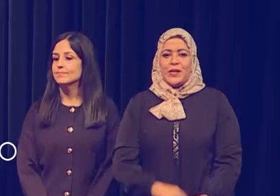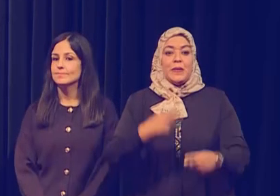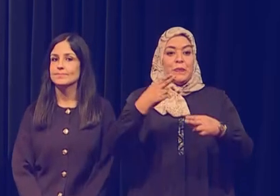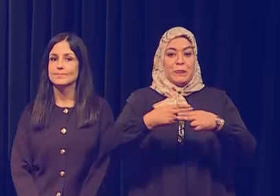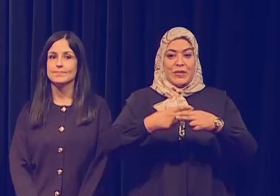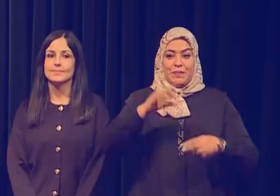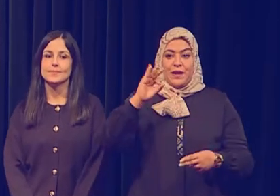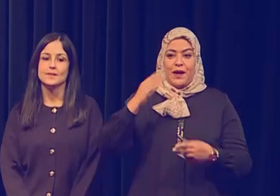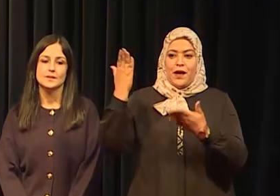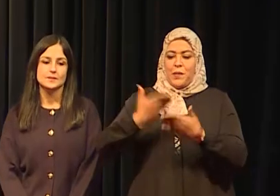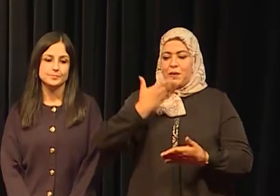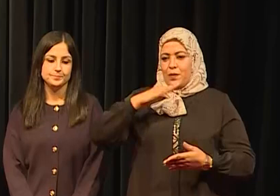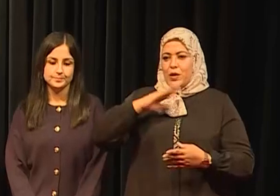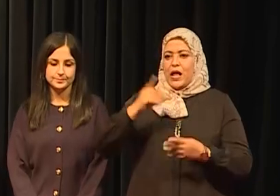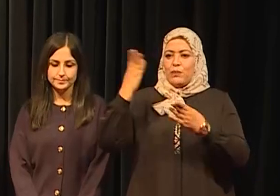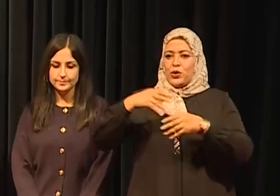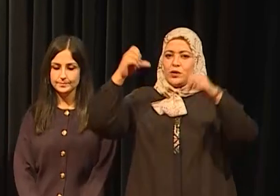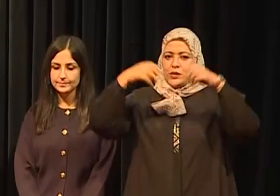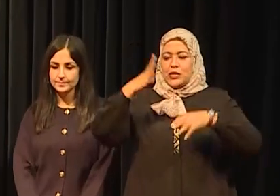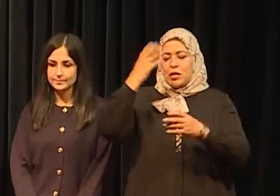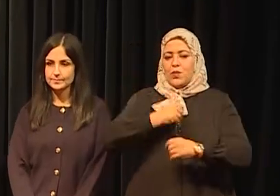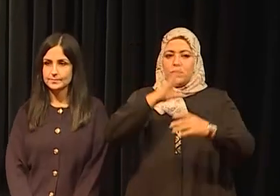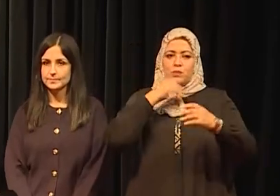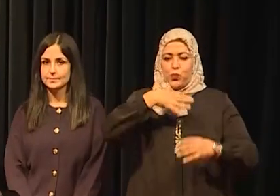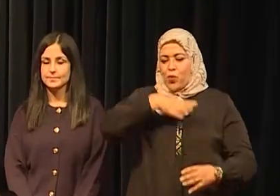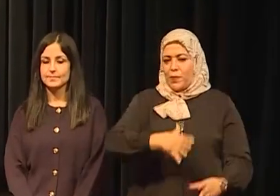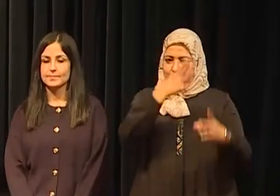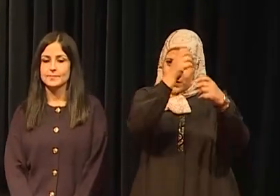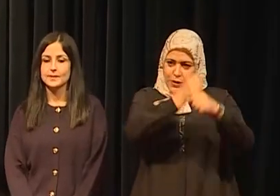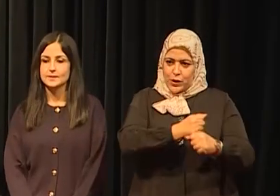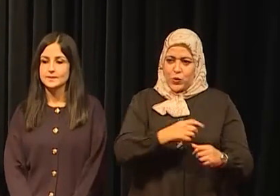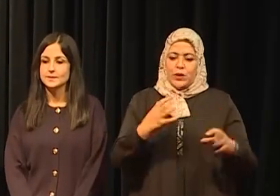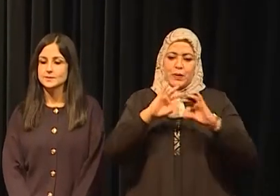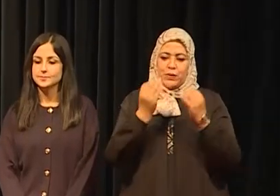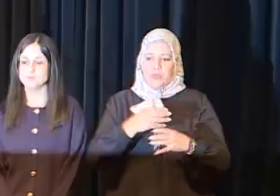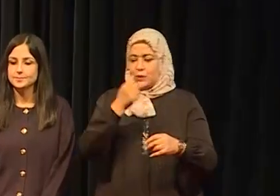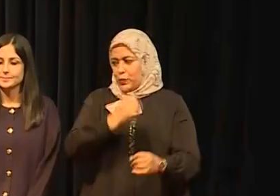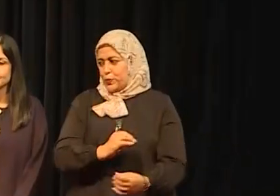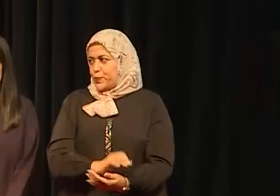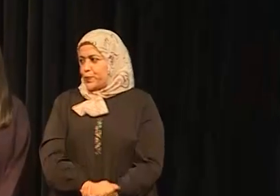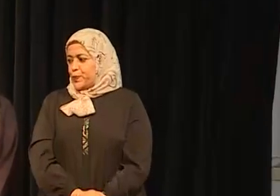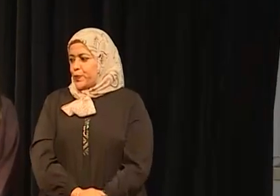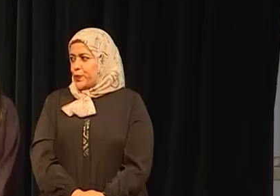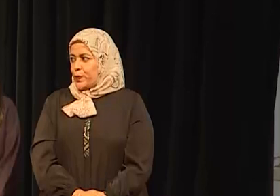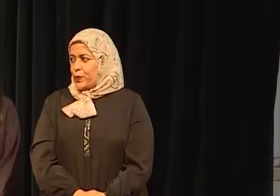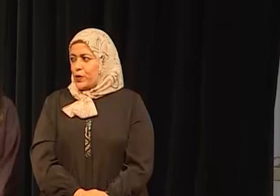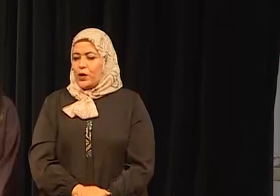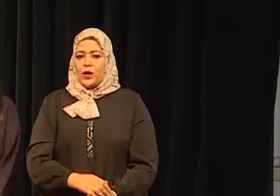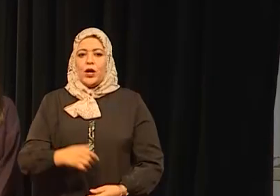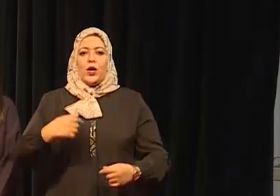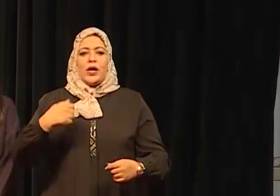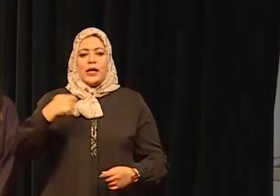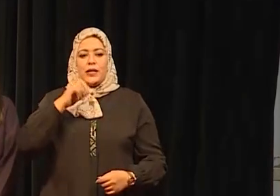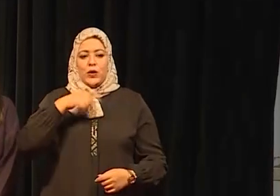بسم الله الرحمن الرحيم. الحمد لله والصلاة والسلام على سيدنا محمد وعلى آله وصحبه. سيد